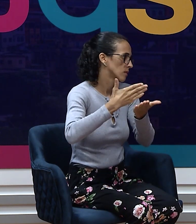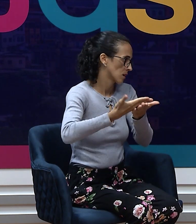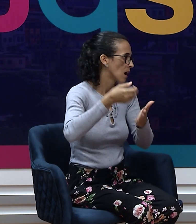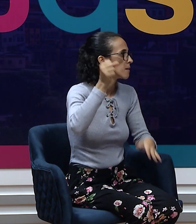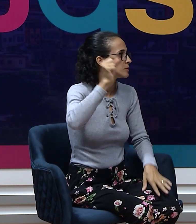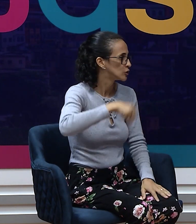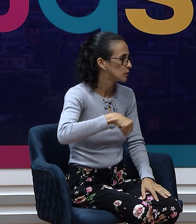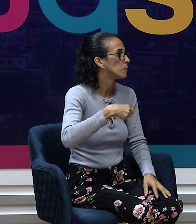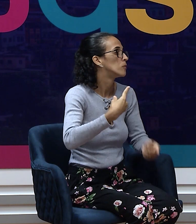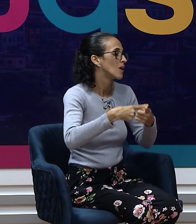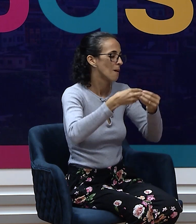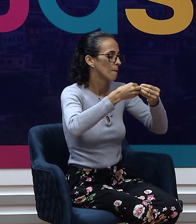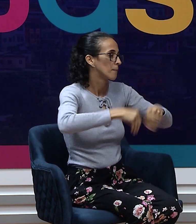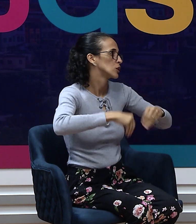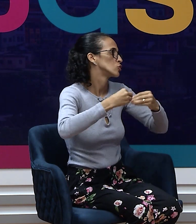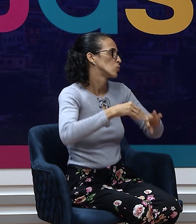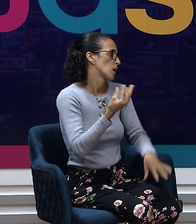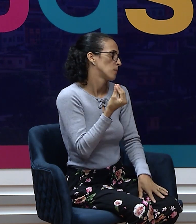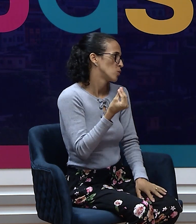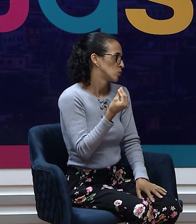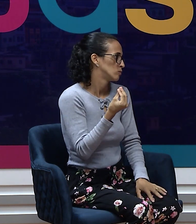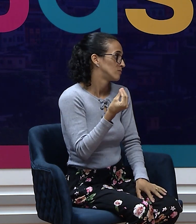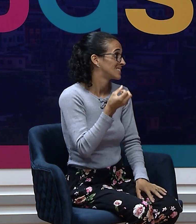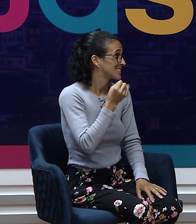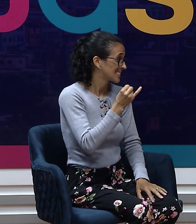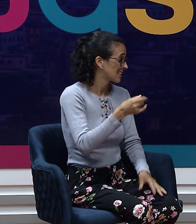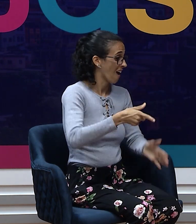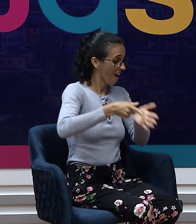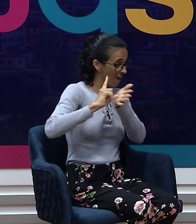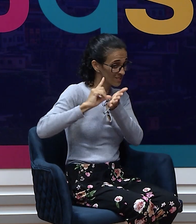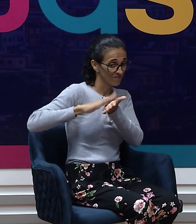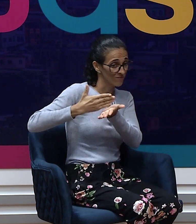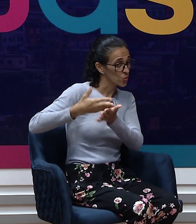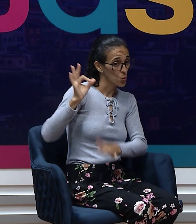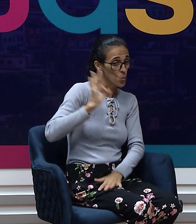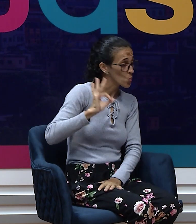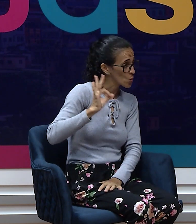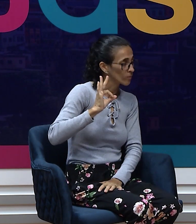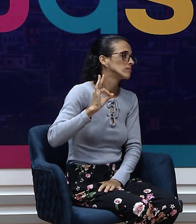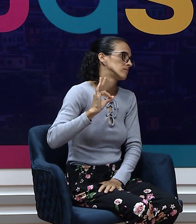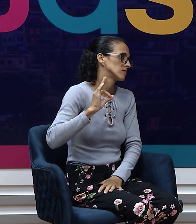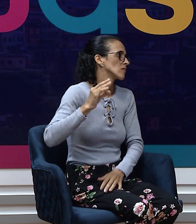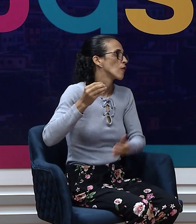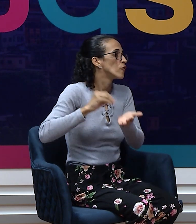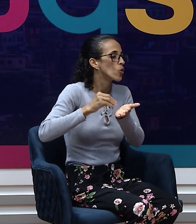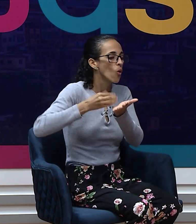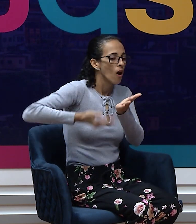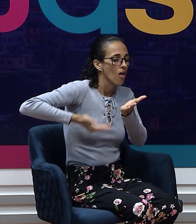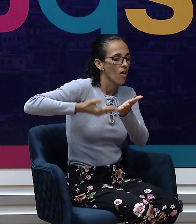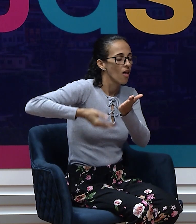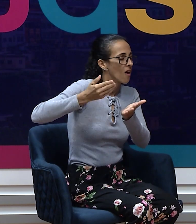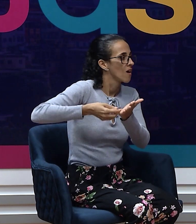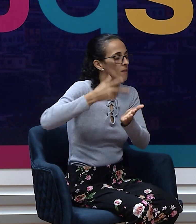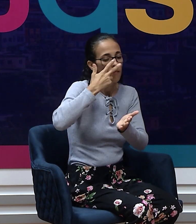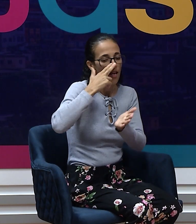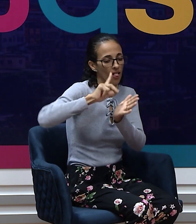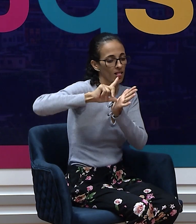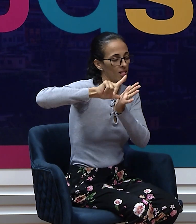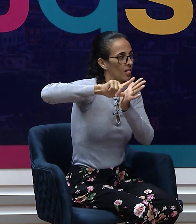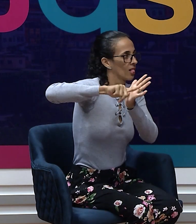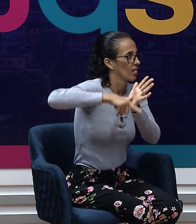escola tenha um profissional tradutor e intérprete, porque infelizmente a gente tem muito prejuízos. Antes eu não tive o